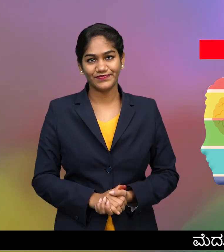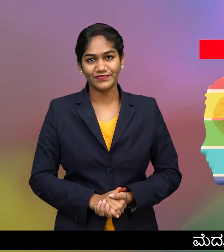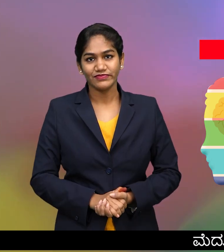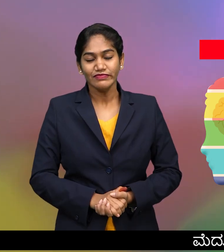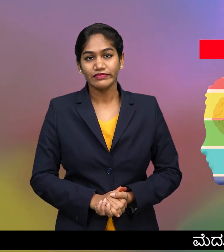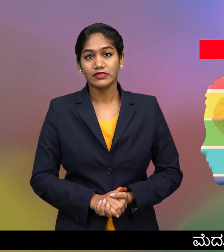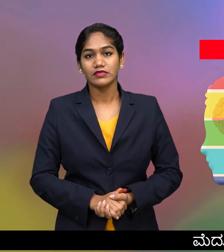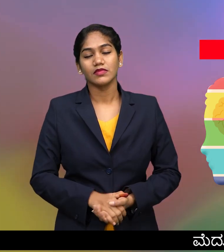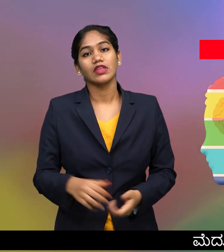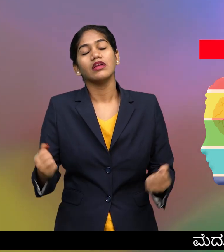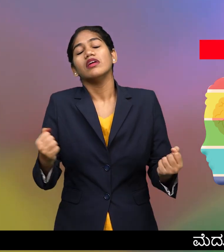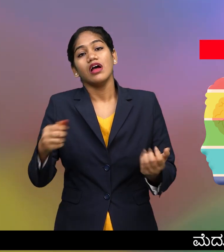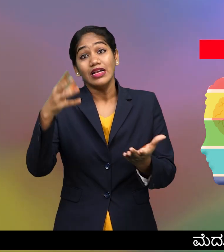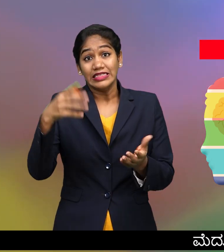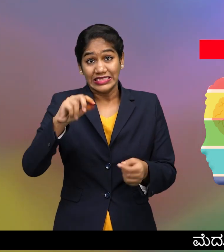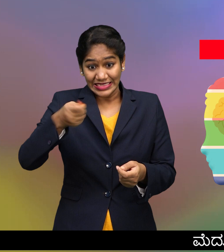ಮೆದುಳಿನ ಗೆಡ್ಡೆಗಳು,